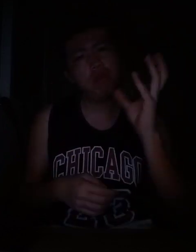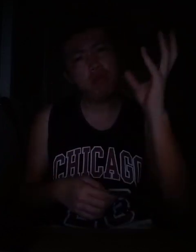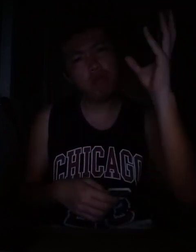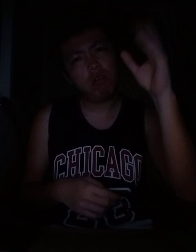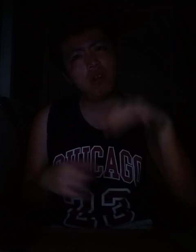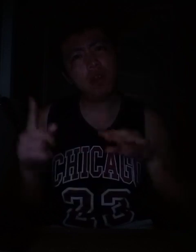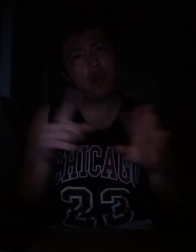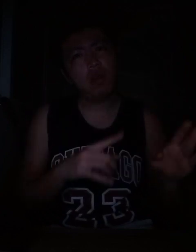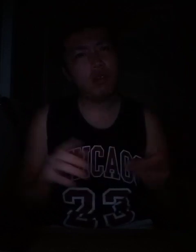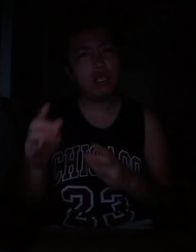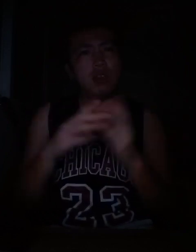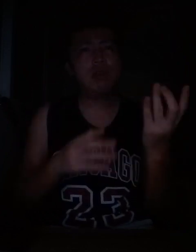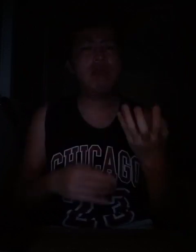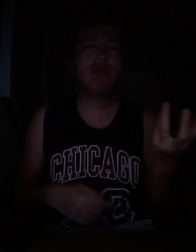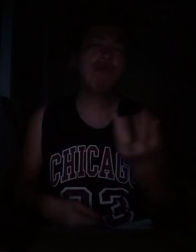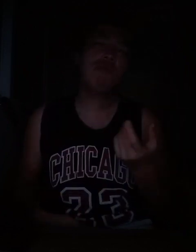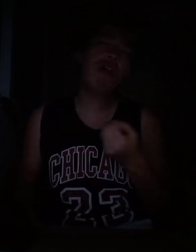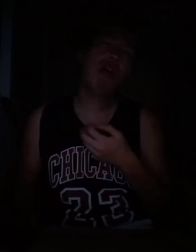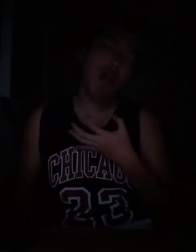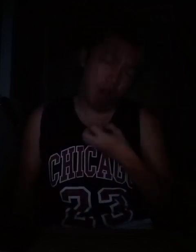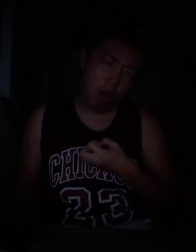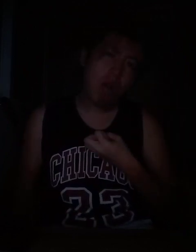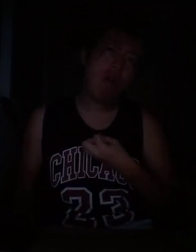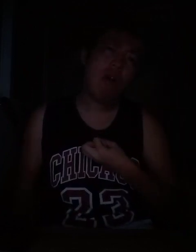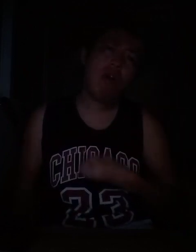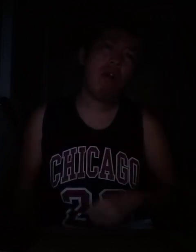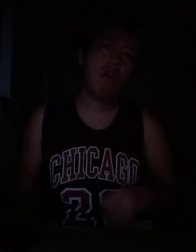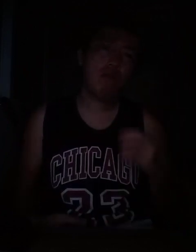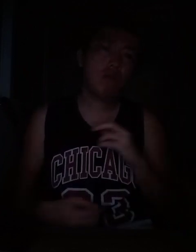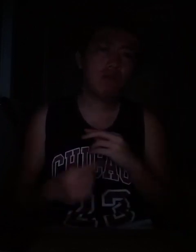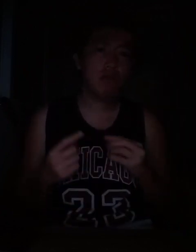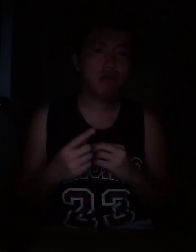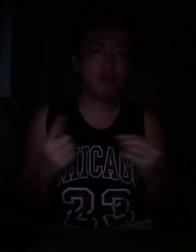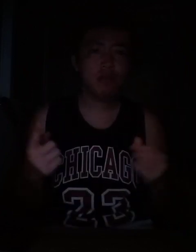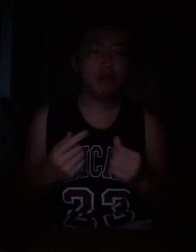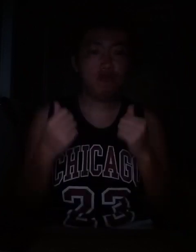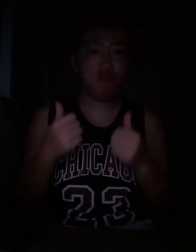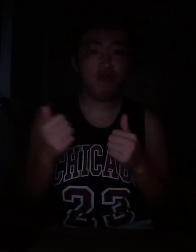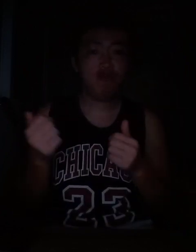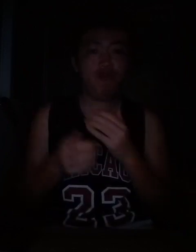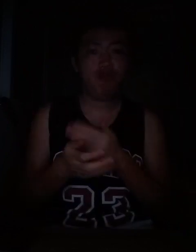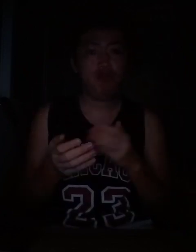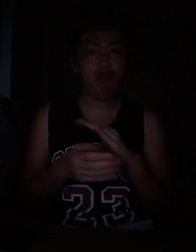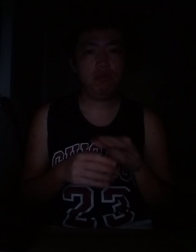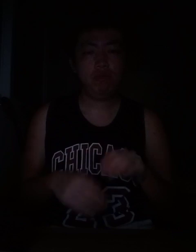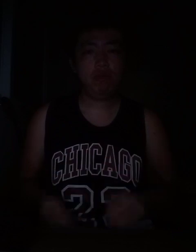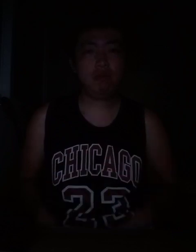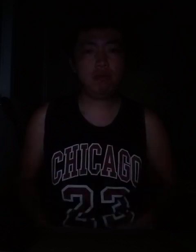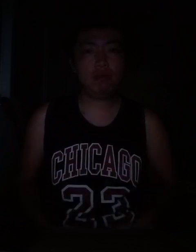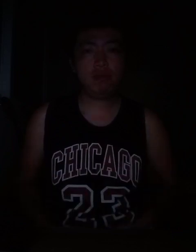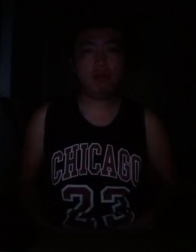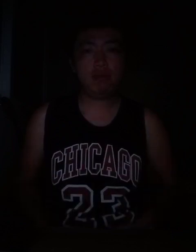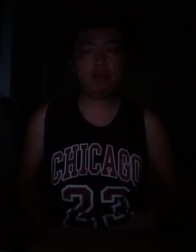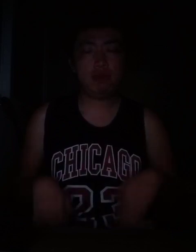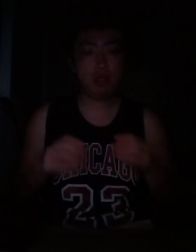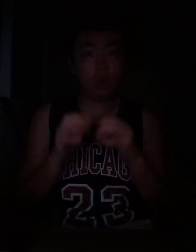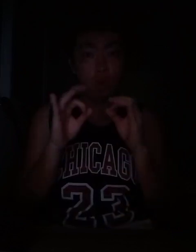to leave because of the typhoon, but we have a great scout spirit and that's the most important thing that we enjoyed. 성공 개최를